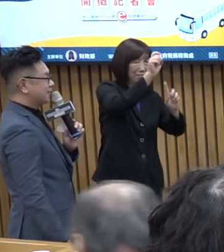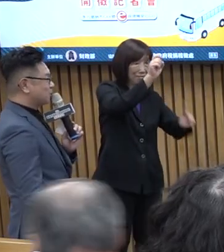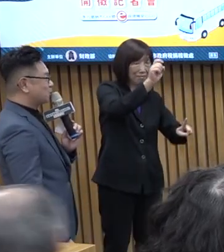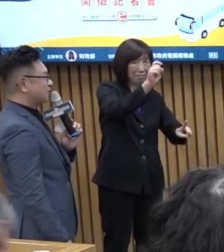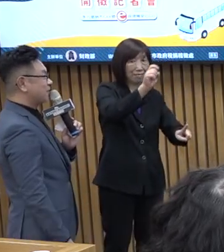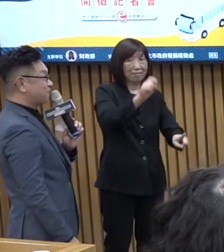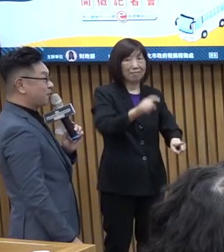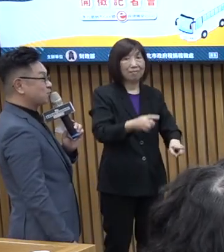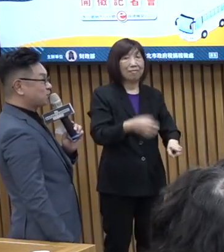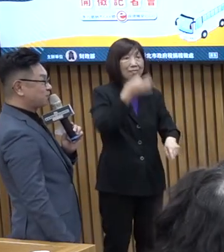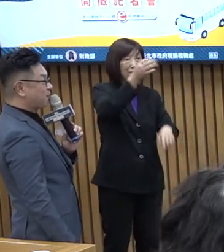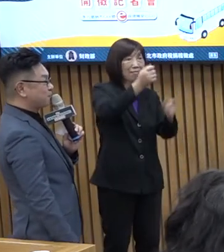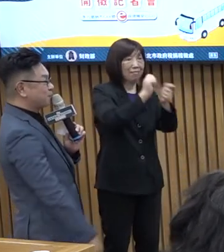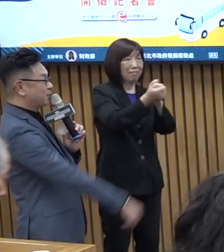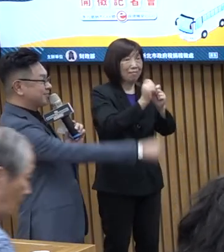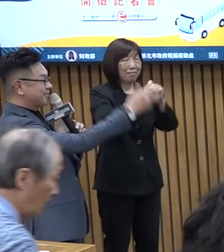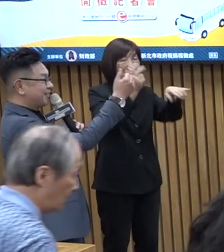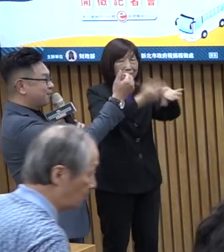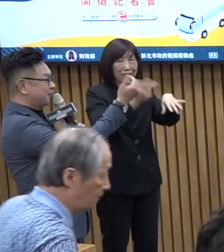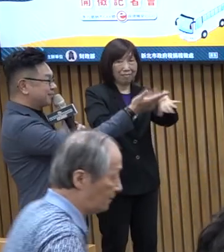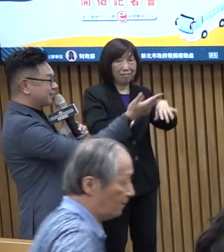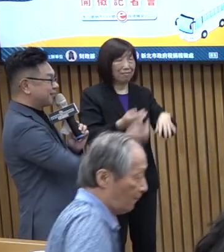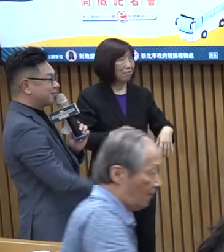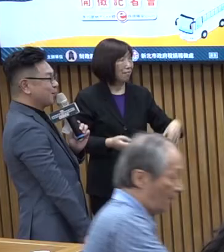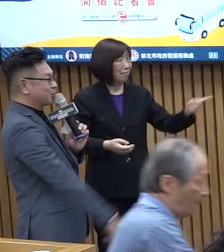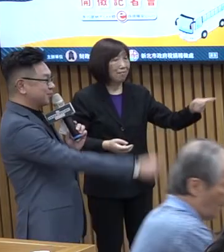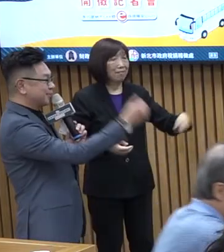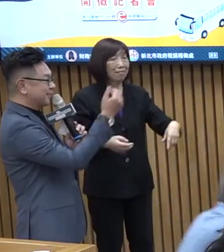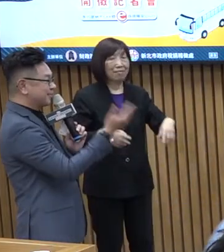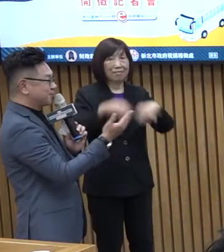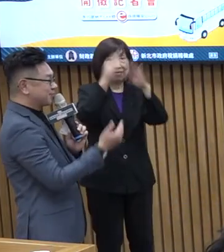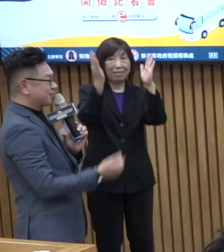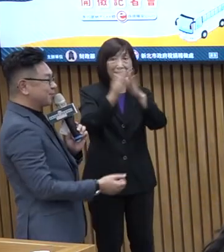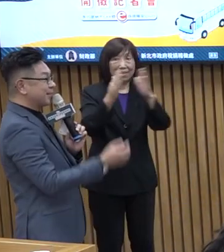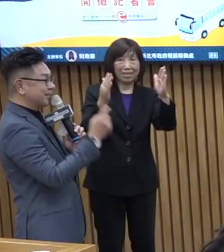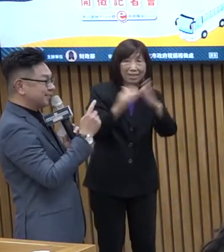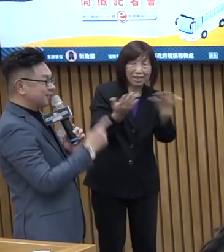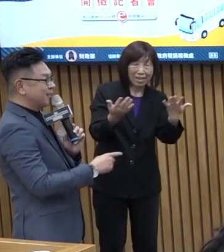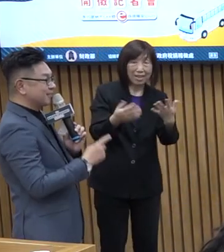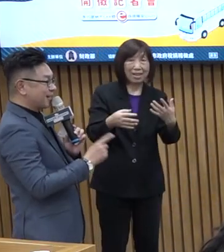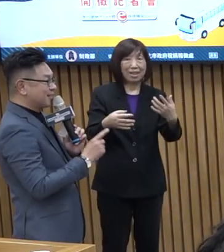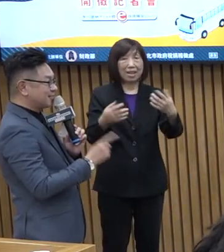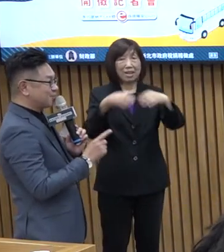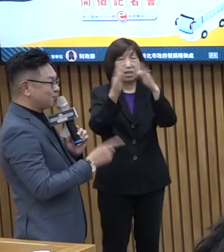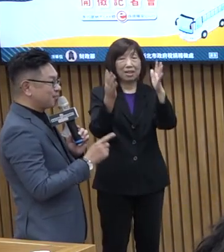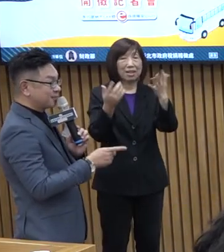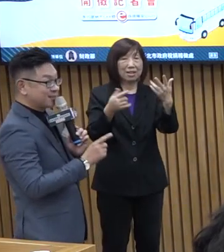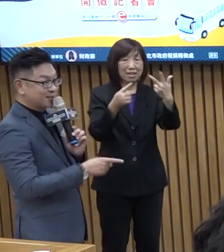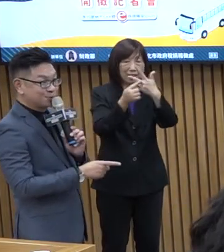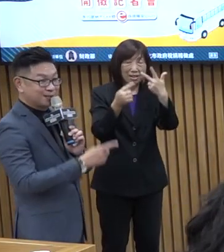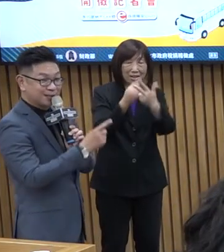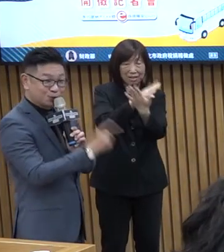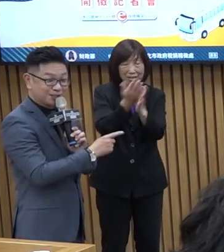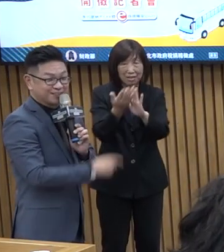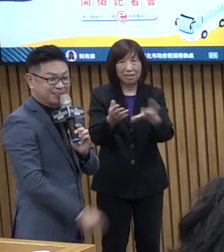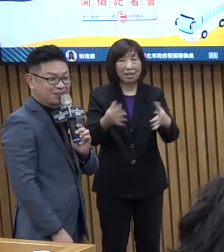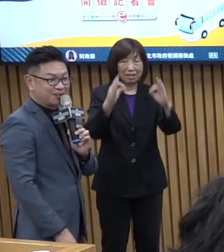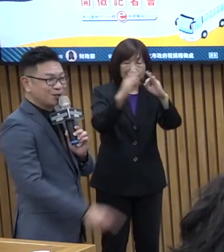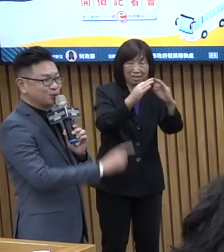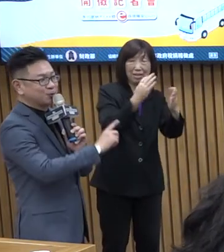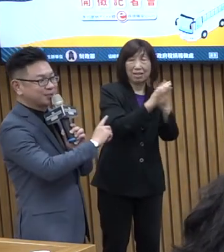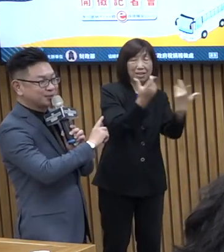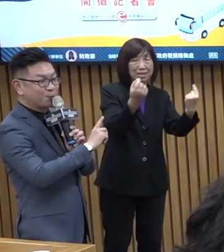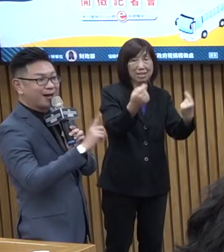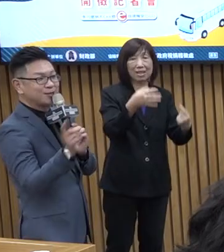呢，在缴税的方式方面，不管你在便利商店或者是在金融机构以及长期约定的账户，刚才处长有提